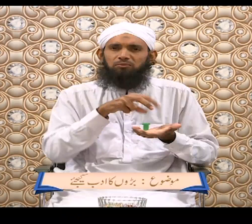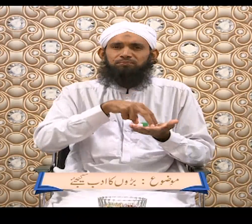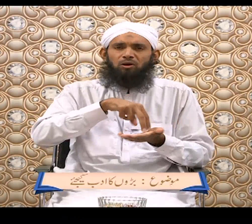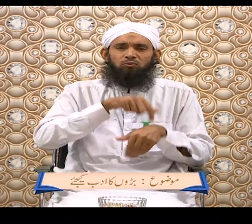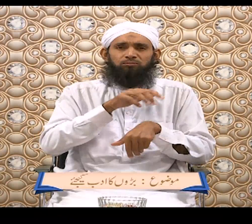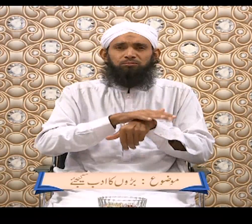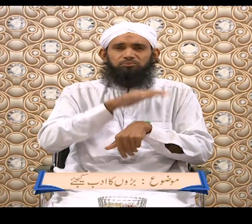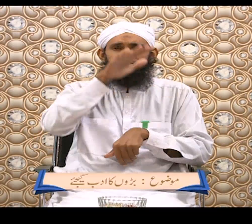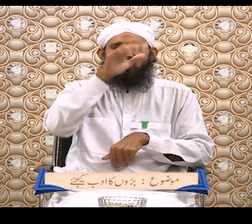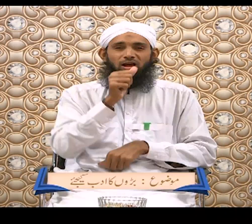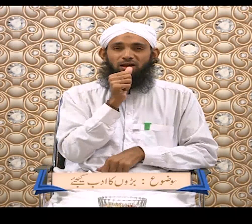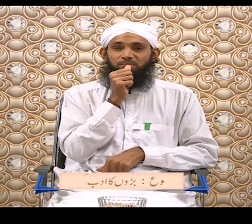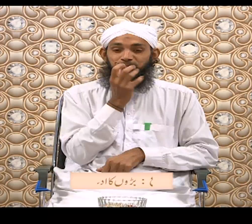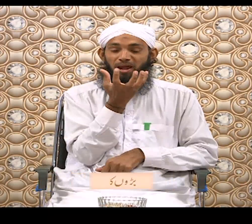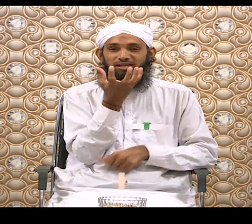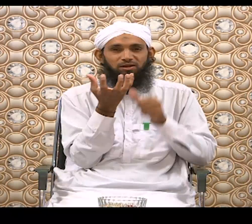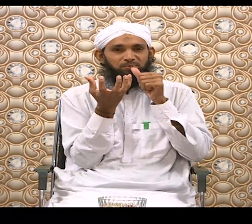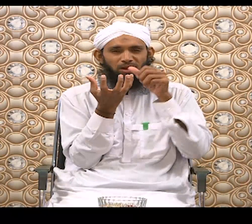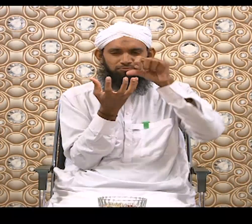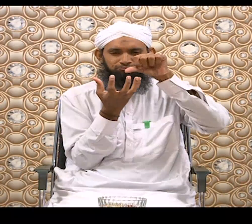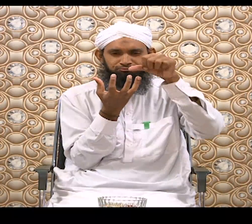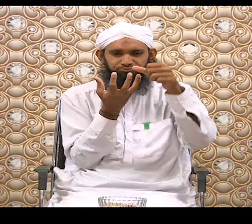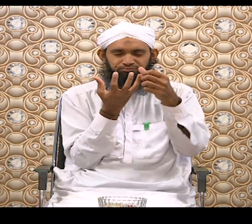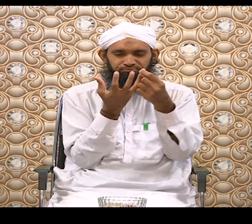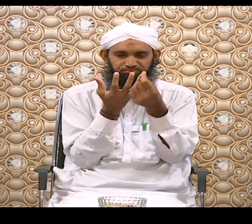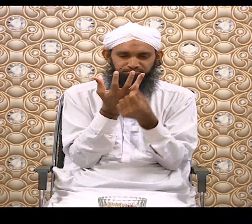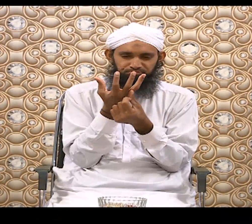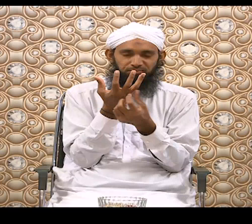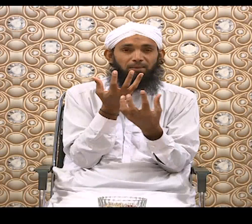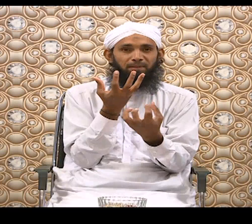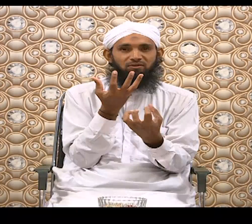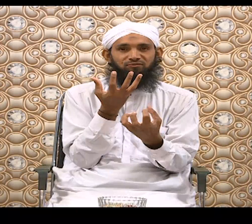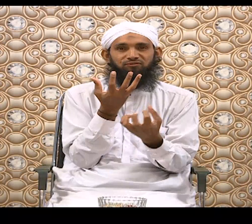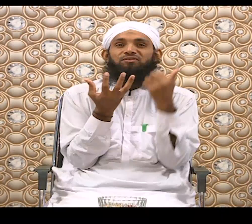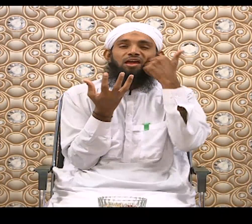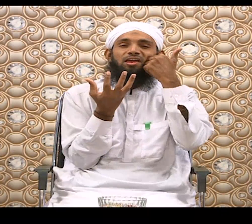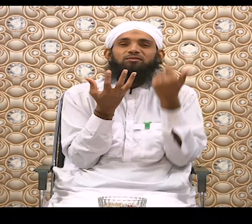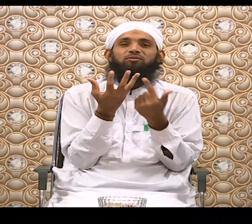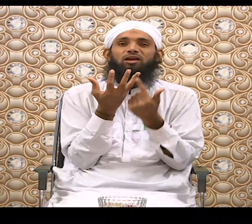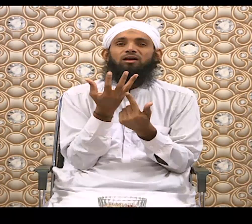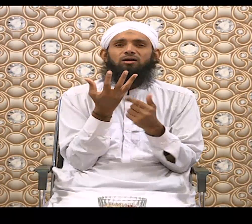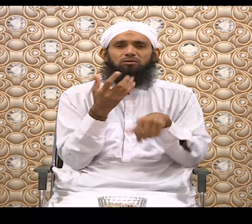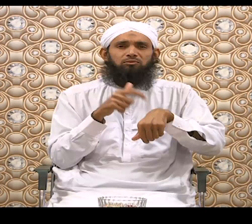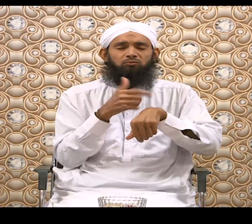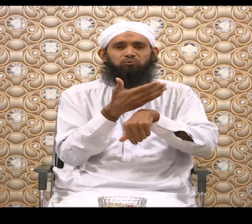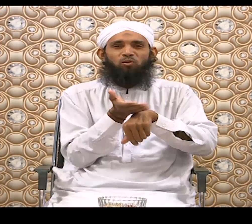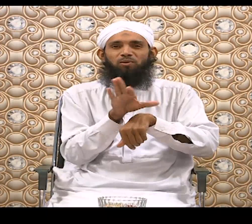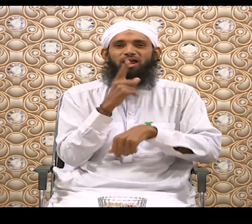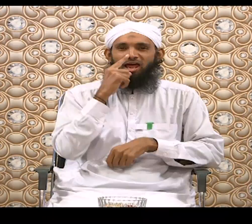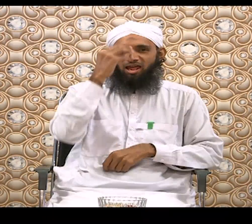کچھ پانی بہ کر میری انگلی پر جم کر برف بن گیا تھا بہر حال جب والدہ محترمہ بیدار ہوئی